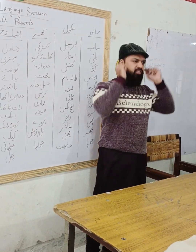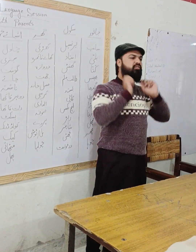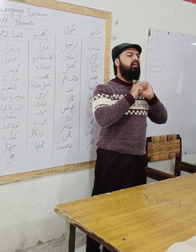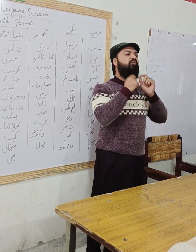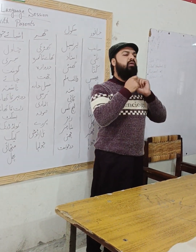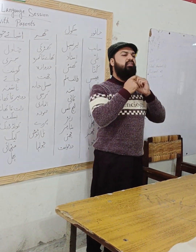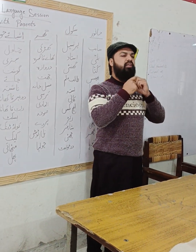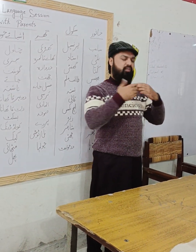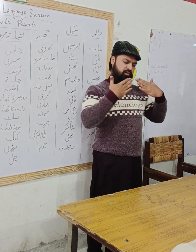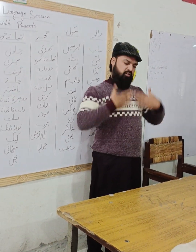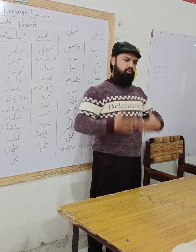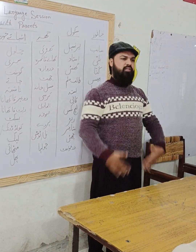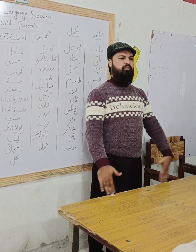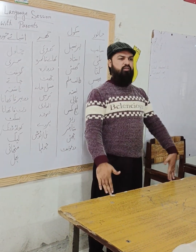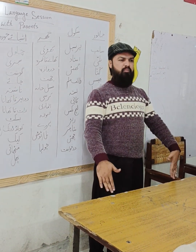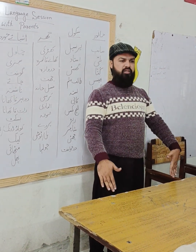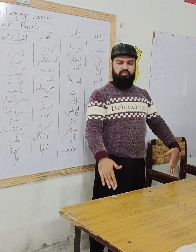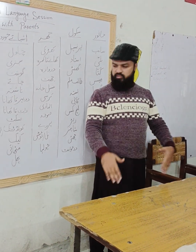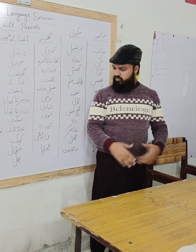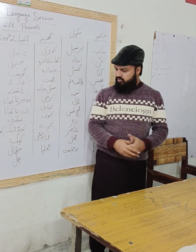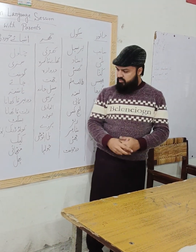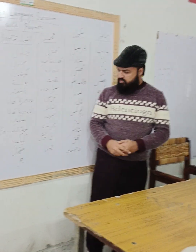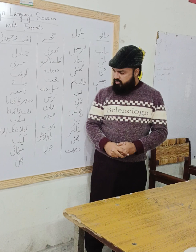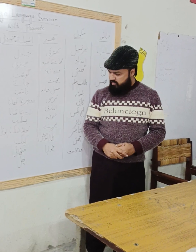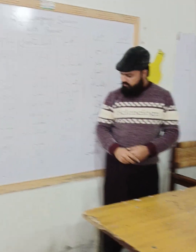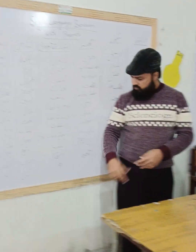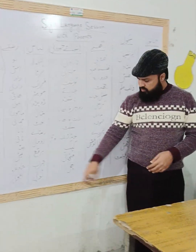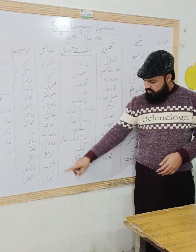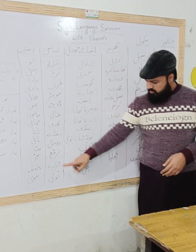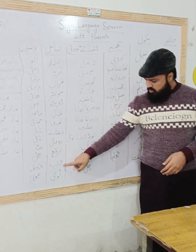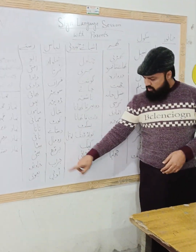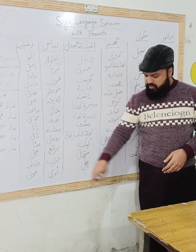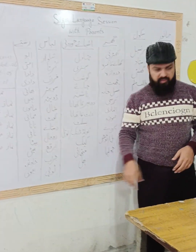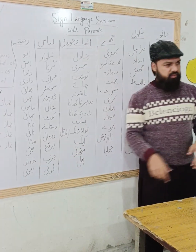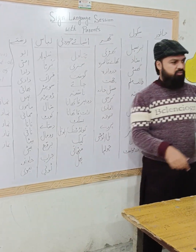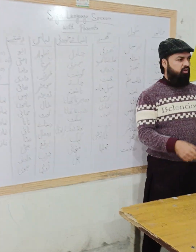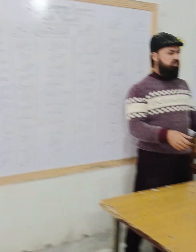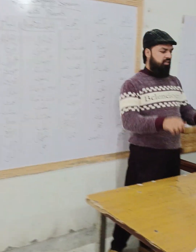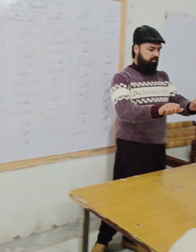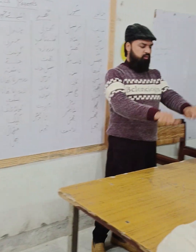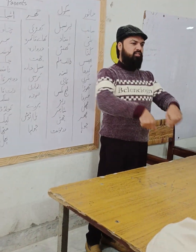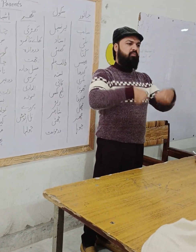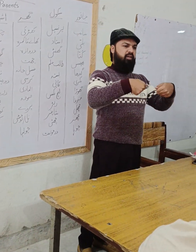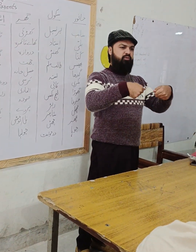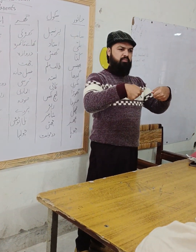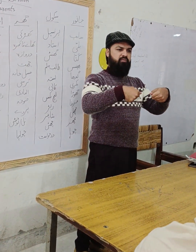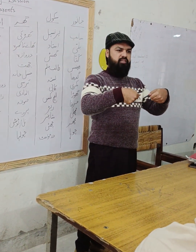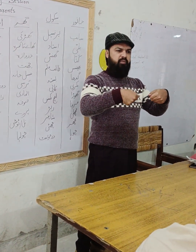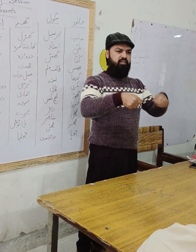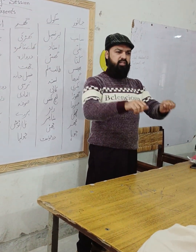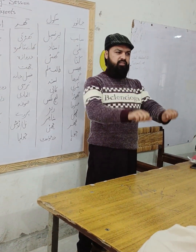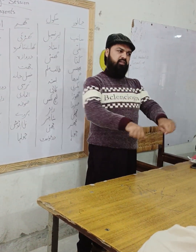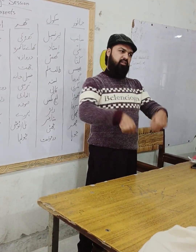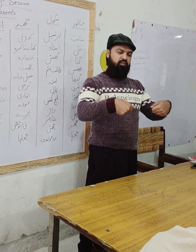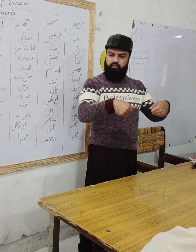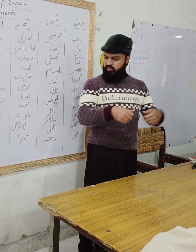यहाँ पे बांध के और ये वो लंबाई। ठीक है, जुराब है, सॉक्स है, वो ऐसे पहनी जैसे पहनी जाती है वो इस तरह